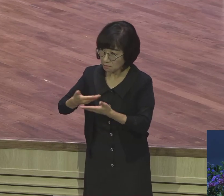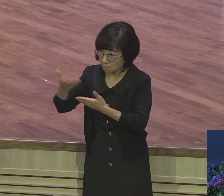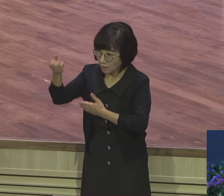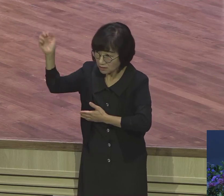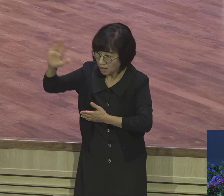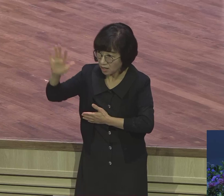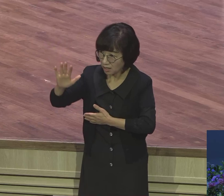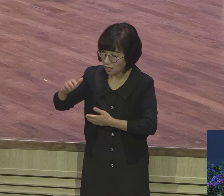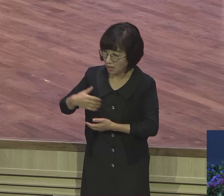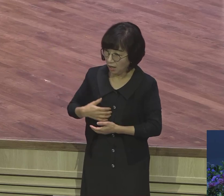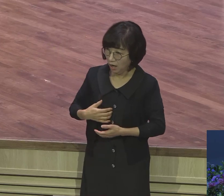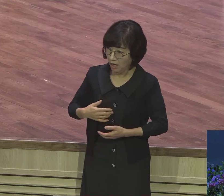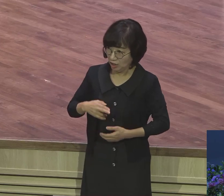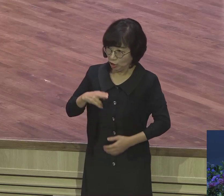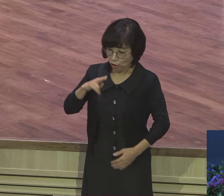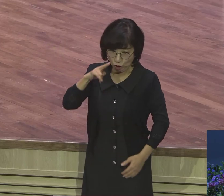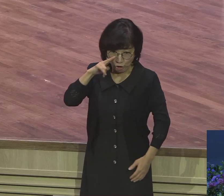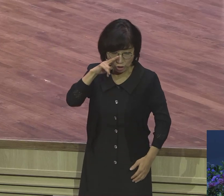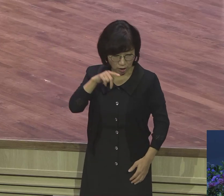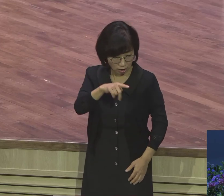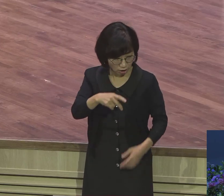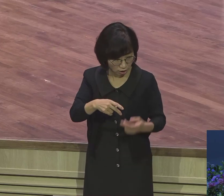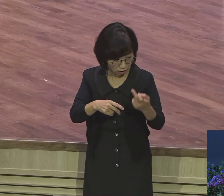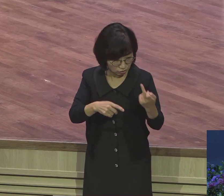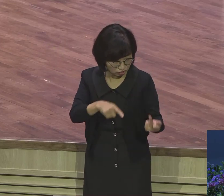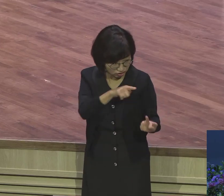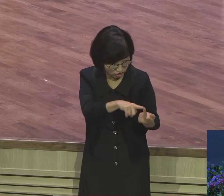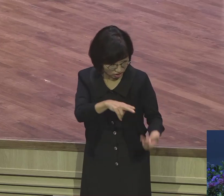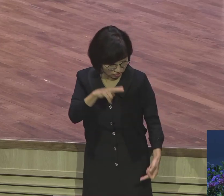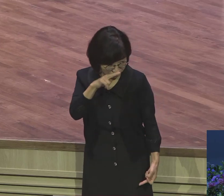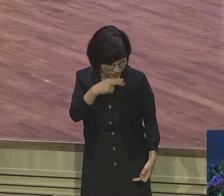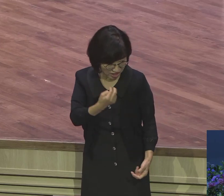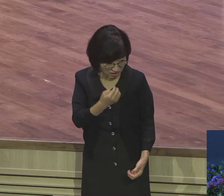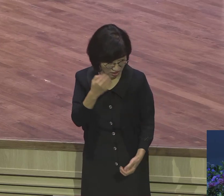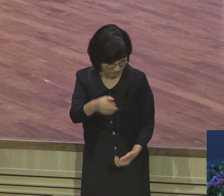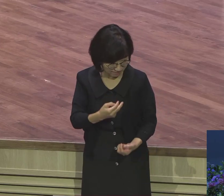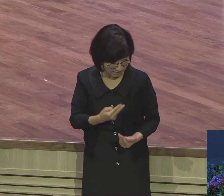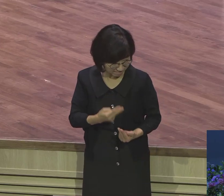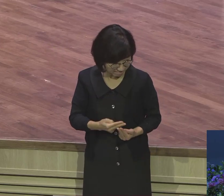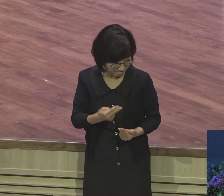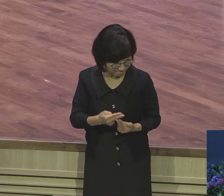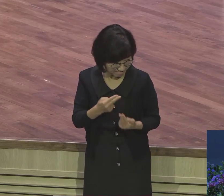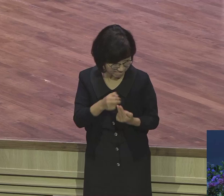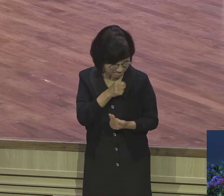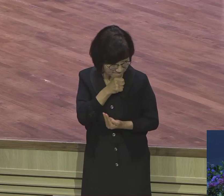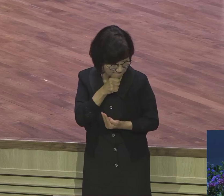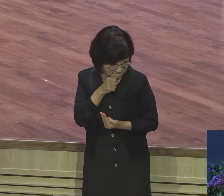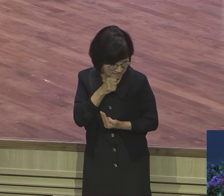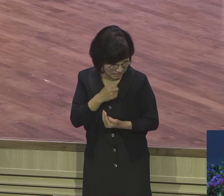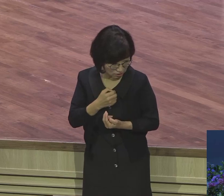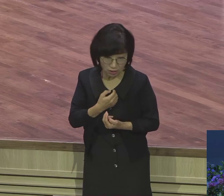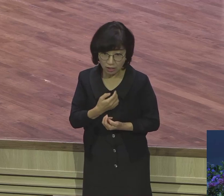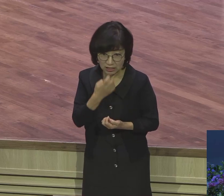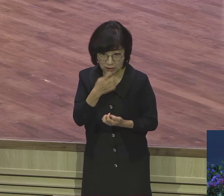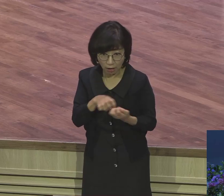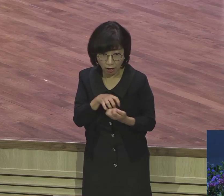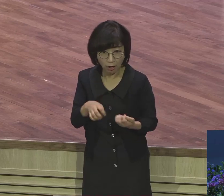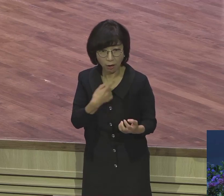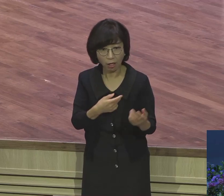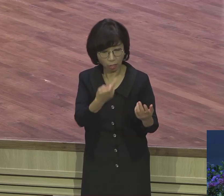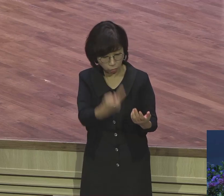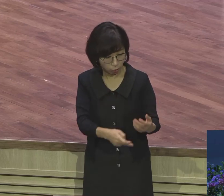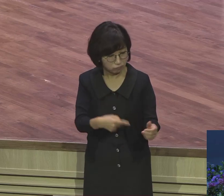야 네 재산 하나님 받으시네 야 좋겠다 이래야 되는데 투꺼 벗자 칼 갈은 거요. 그 동생 죽여버리잖아요.